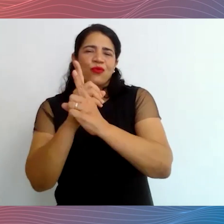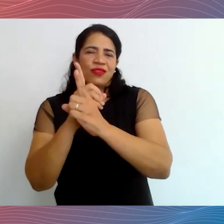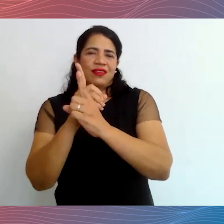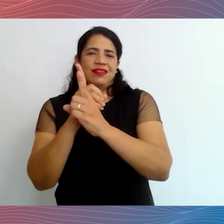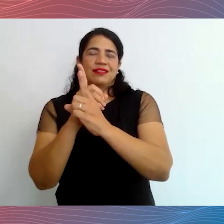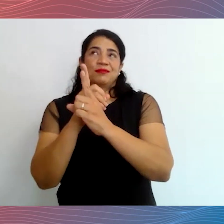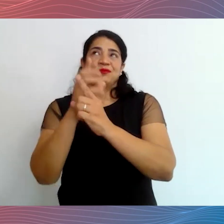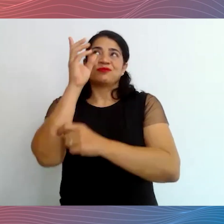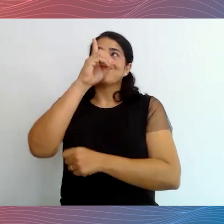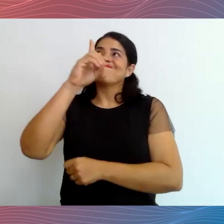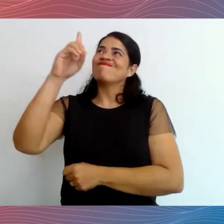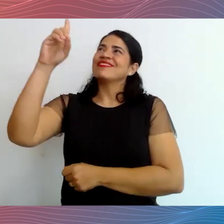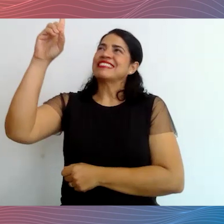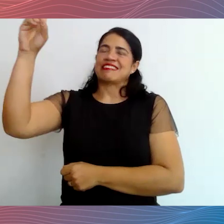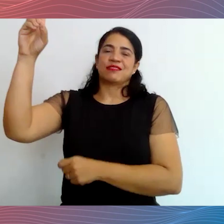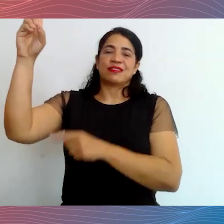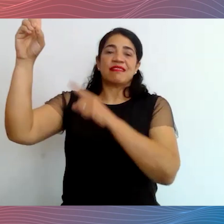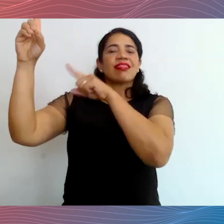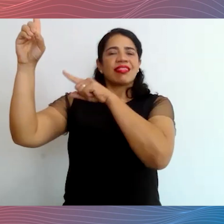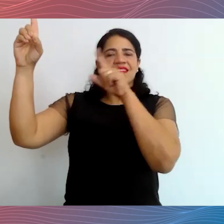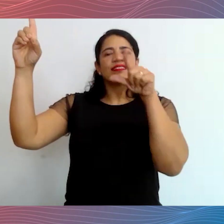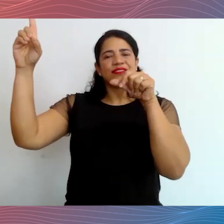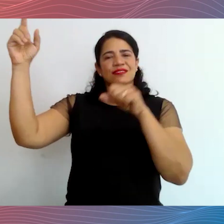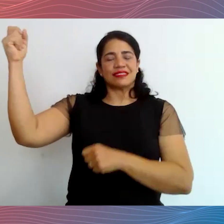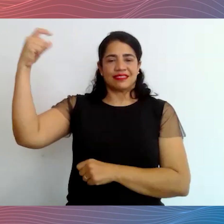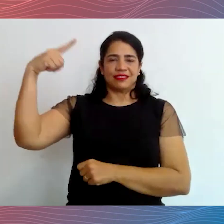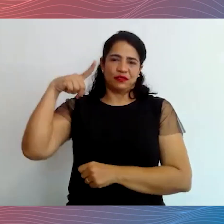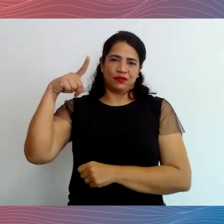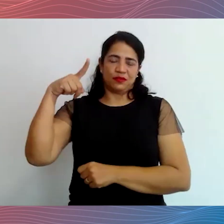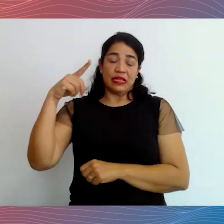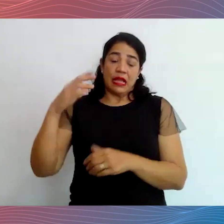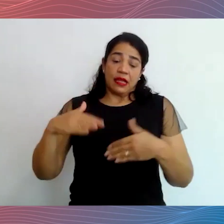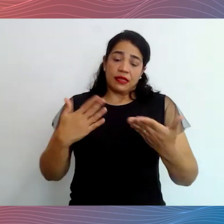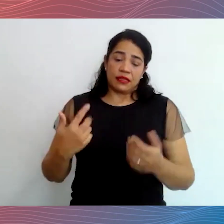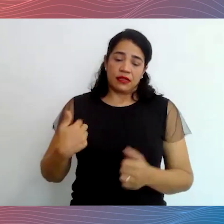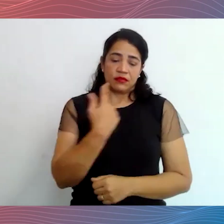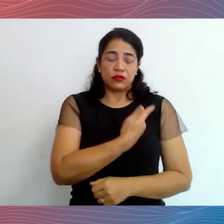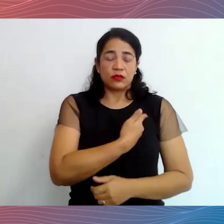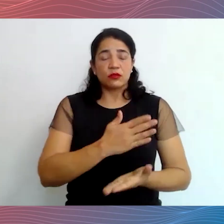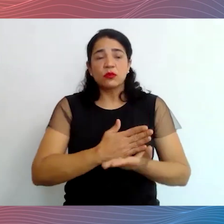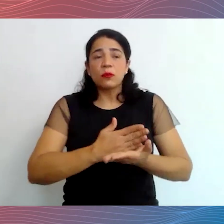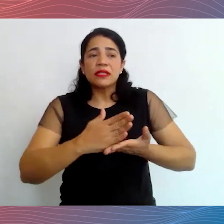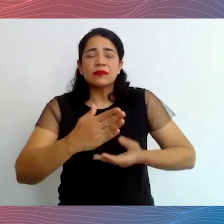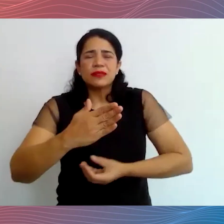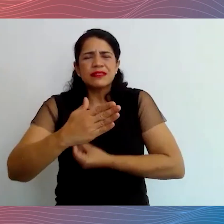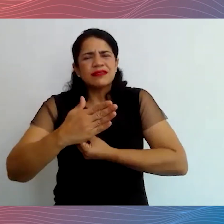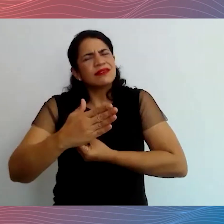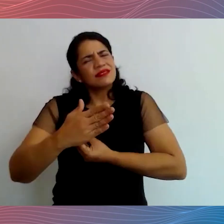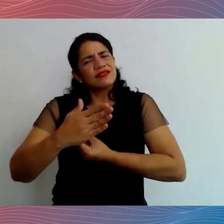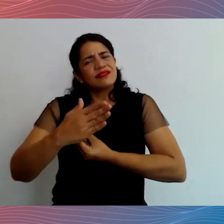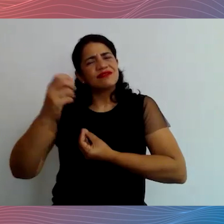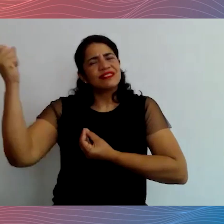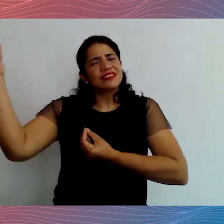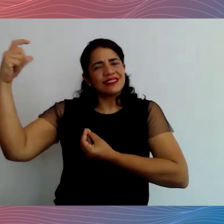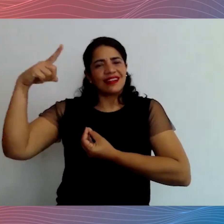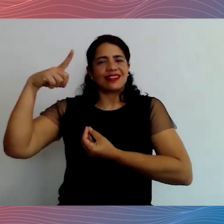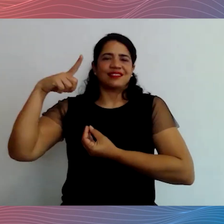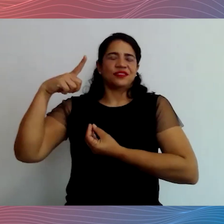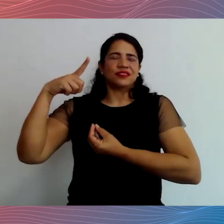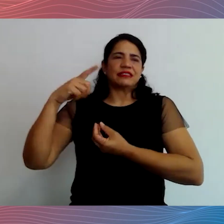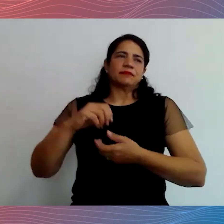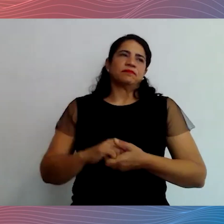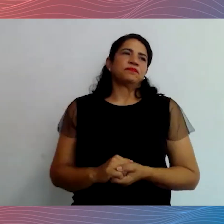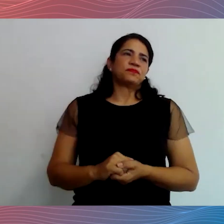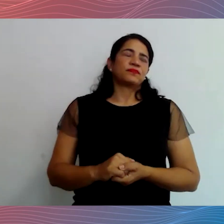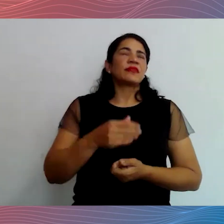luz. Nós passamos a viver na luz, não é isso? Irmão, problema de casamento, traição, né,